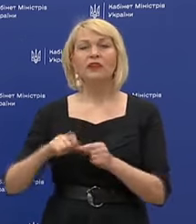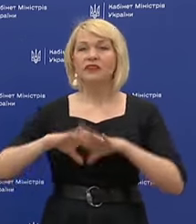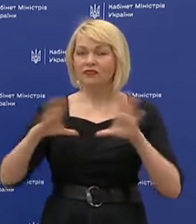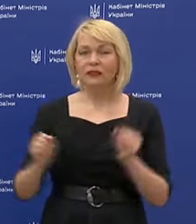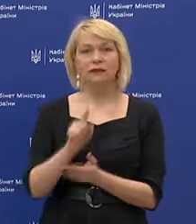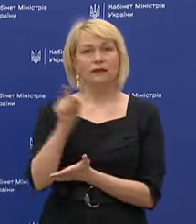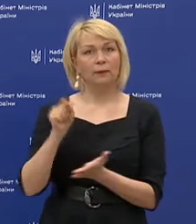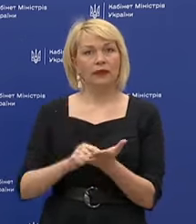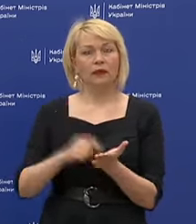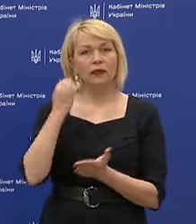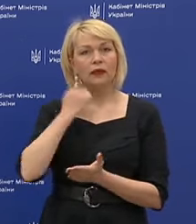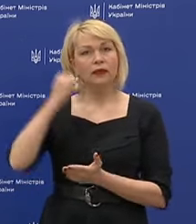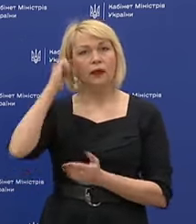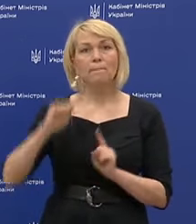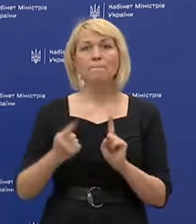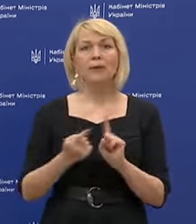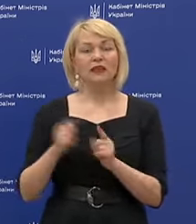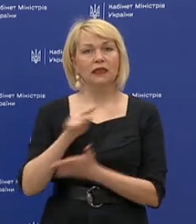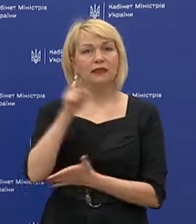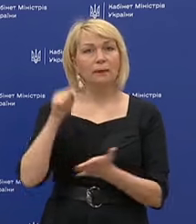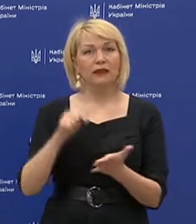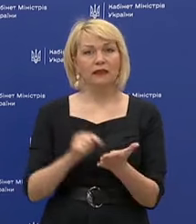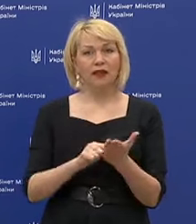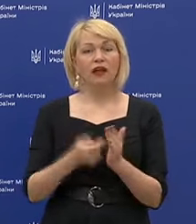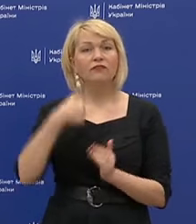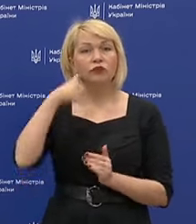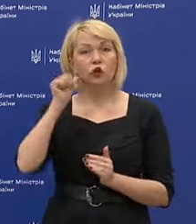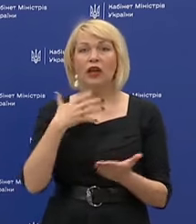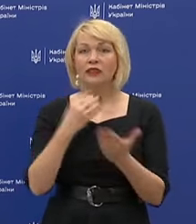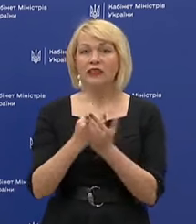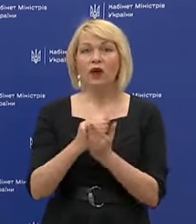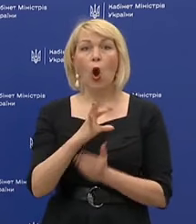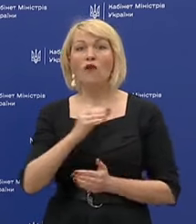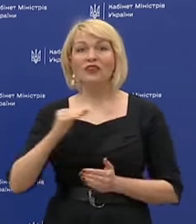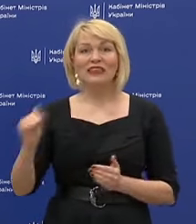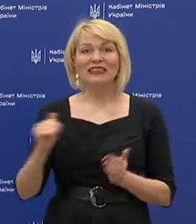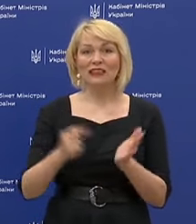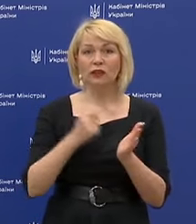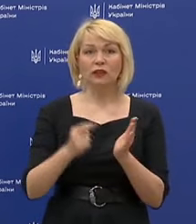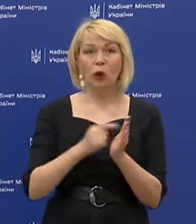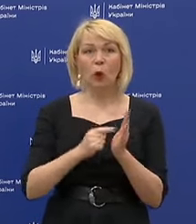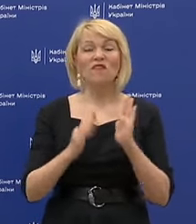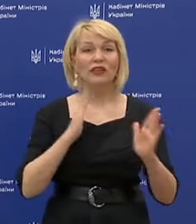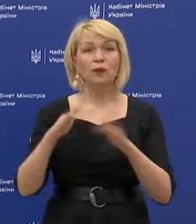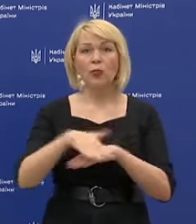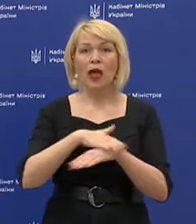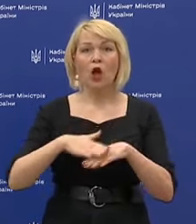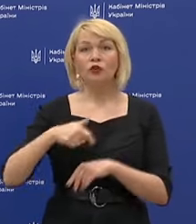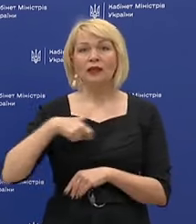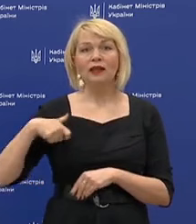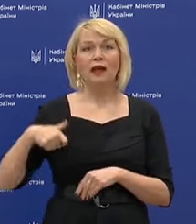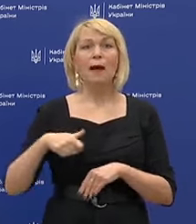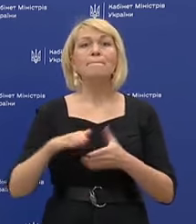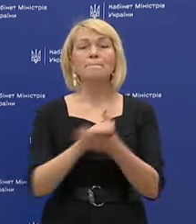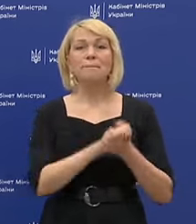запитання. Дякуємо. Отже, перше запитання. Вчора на своїх офіційних сторінках у мережі Facebook народні депутати із партії